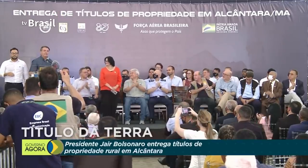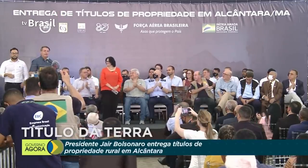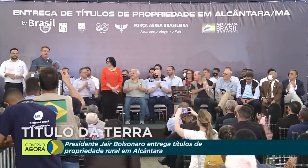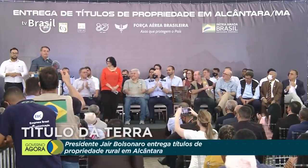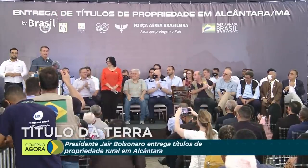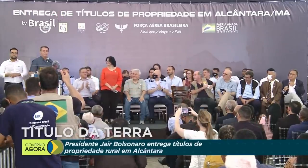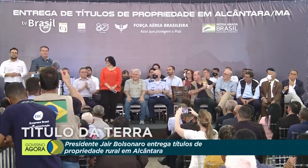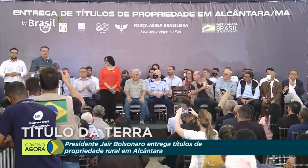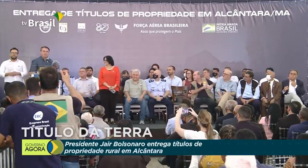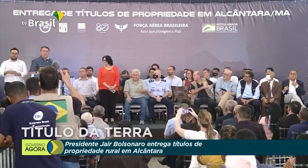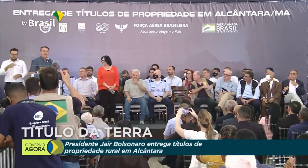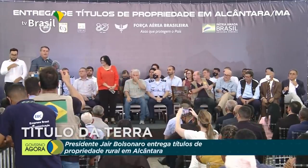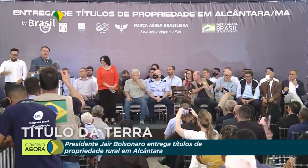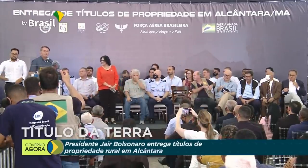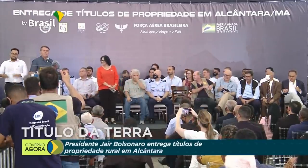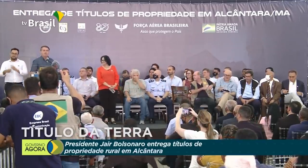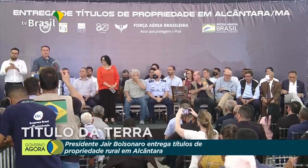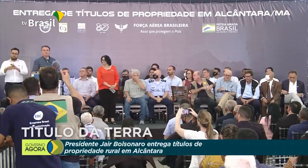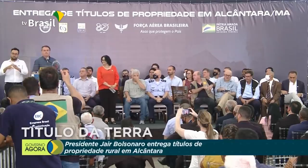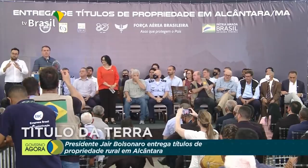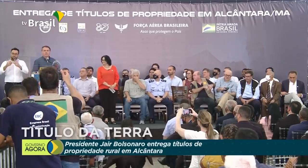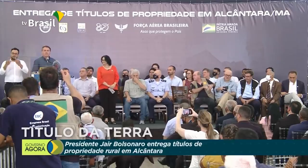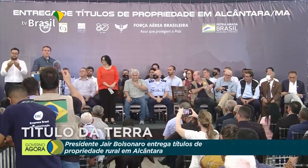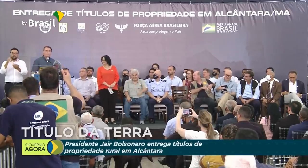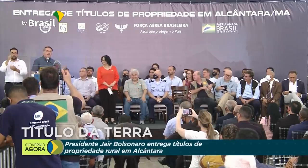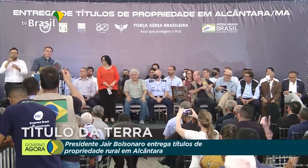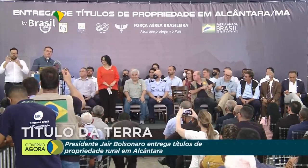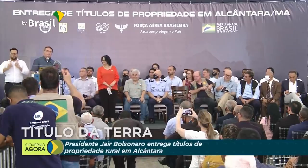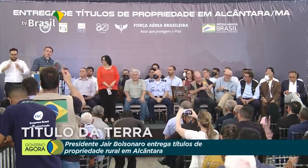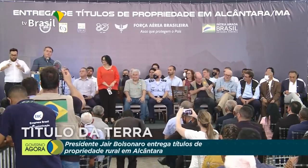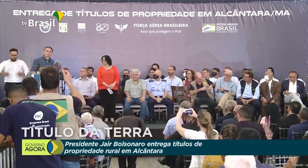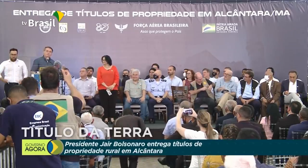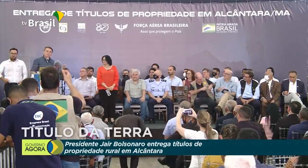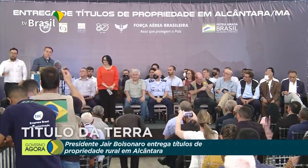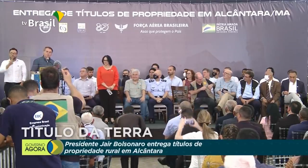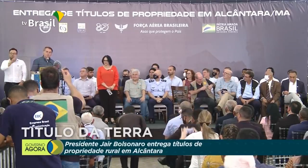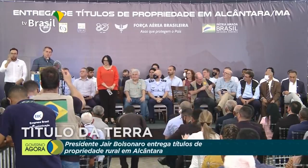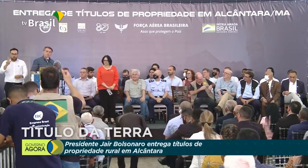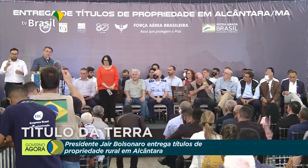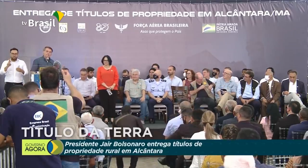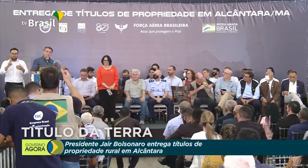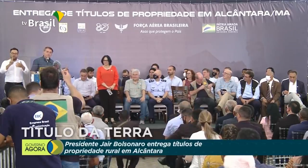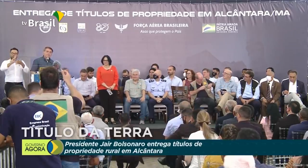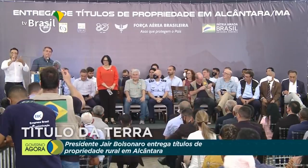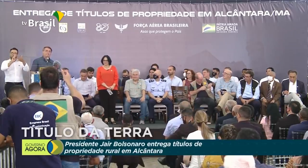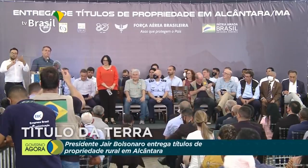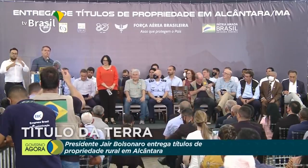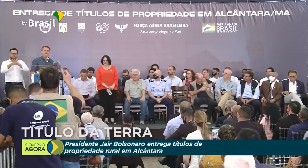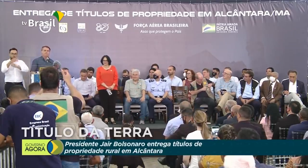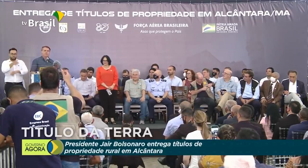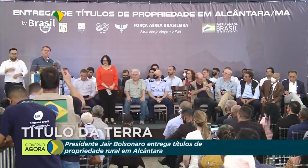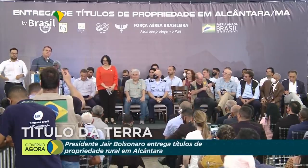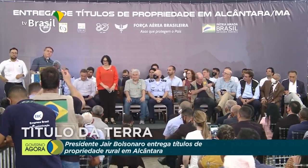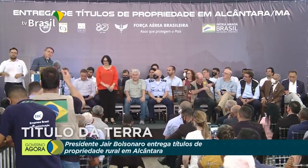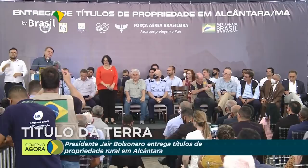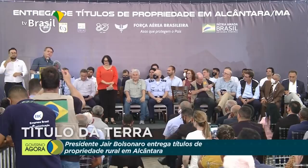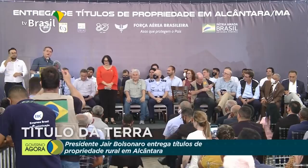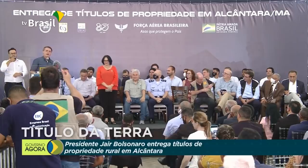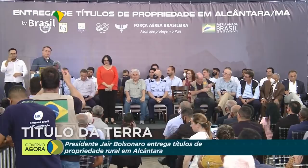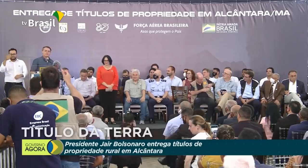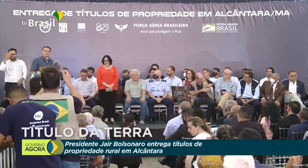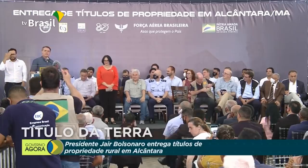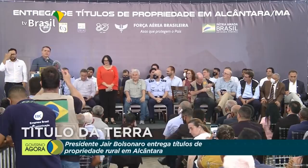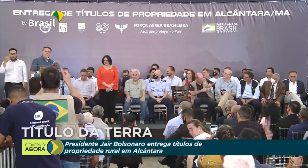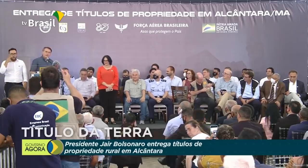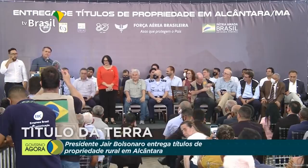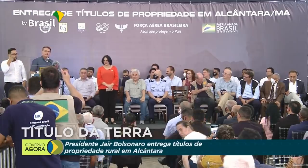Ministra da Família, da Mulher e Direitos Humanos. Veja o nome dos ministros ou das ministras que antecederam. Veja a